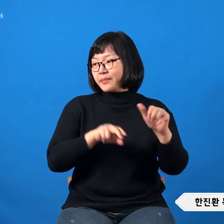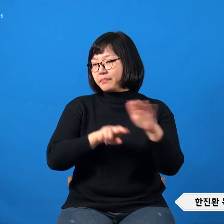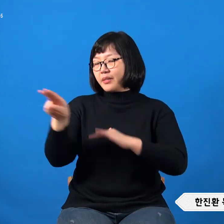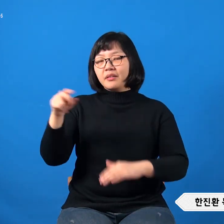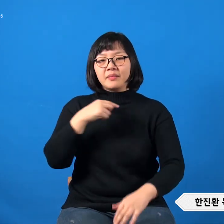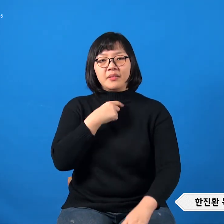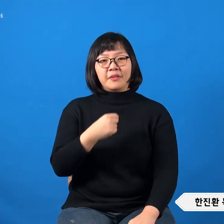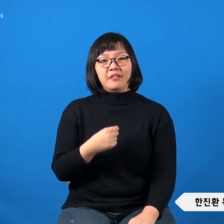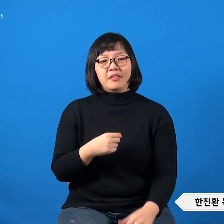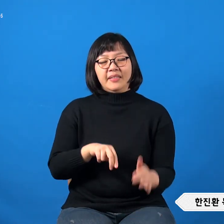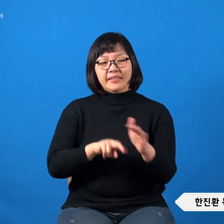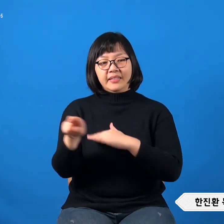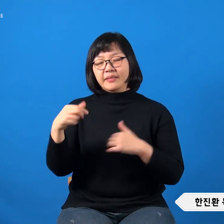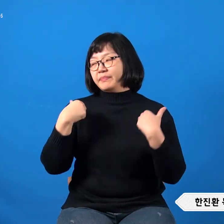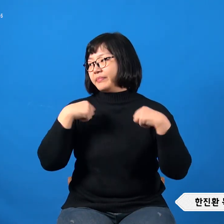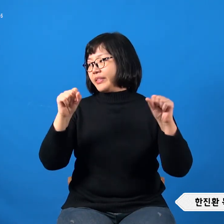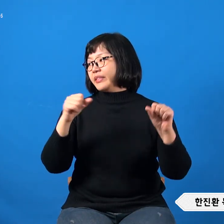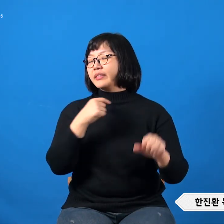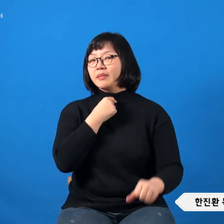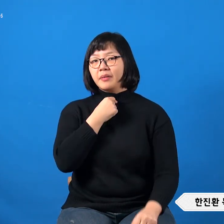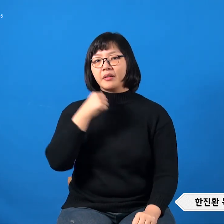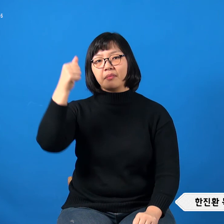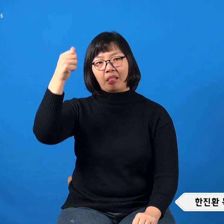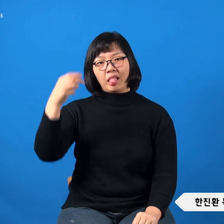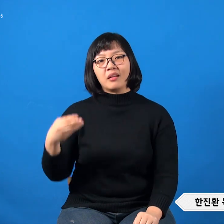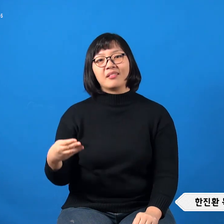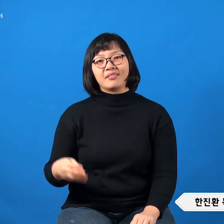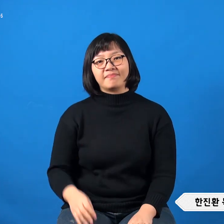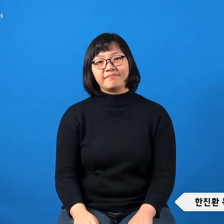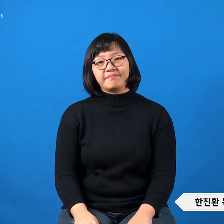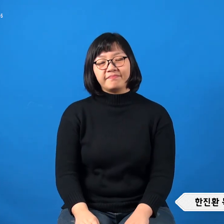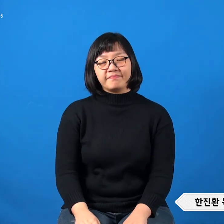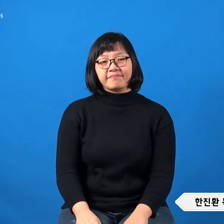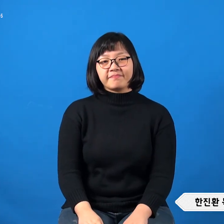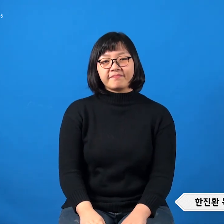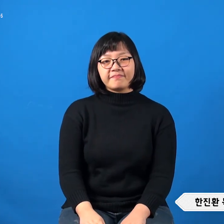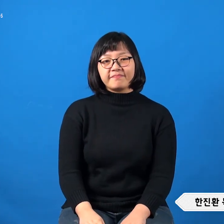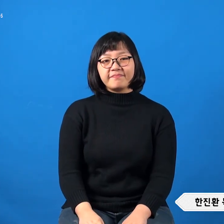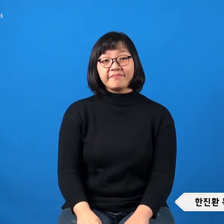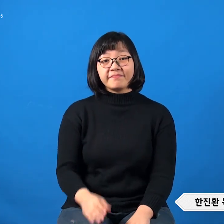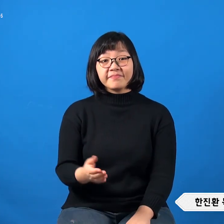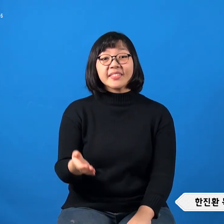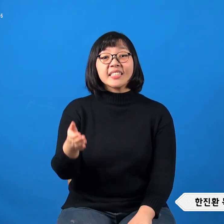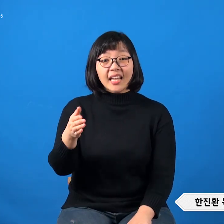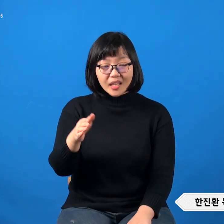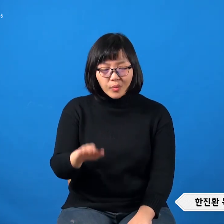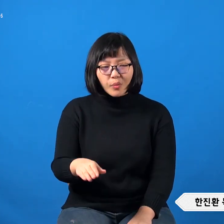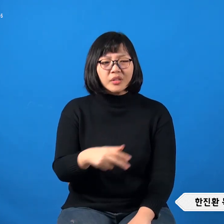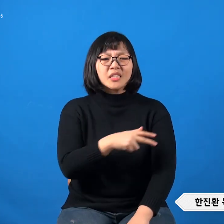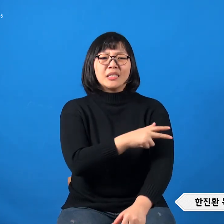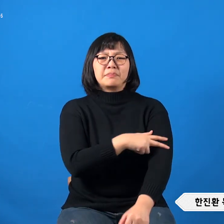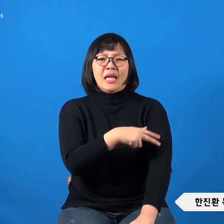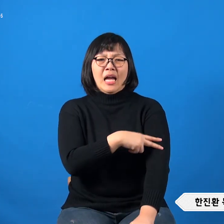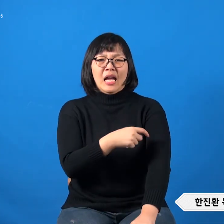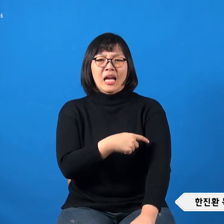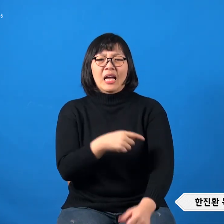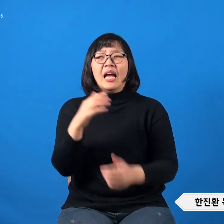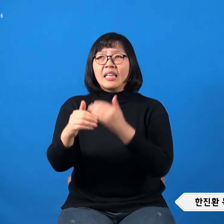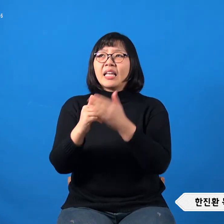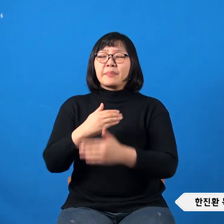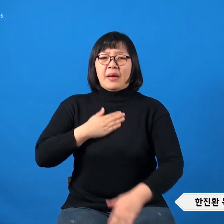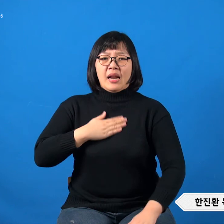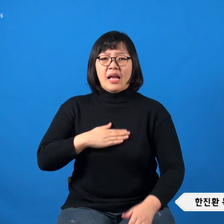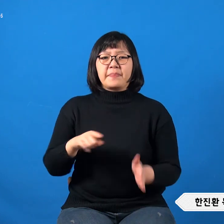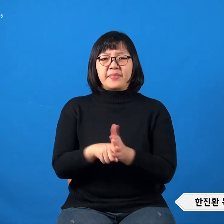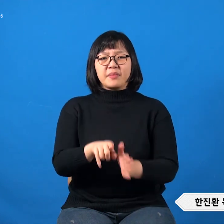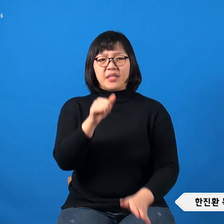가버릴까, 그런 충동이 일어날 때도 한두 번이 아니었다고 합니다. 그래도 집사님이 믿음이 있는 분이니까 그럴